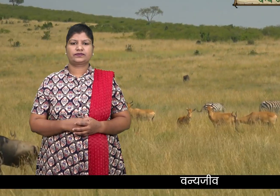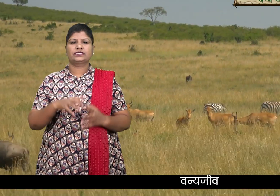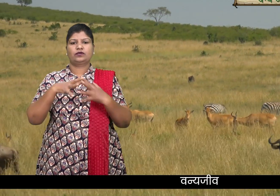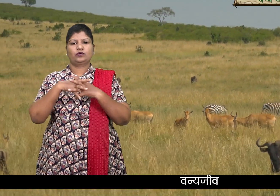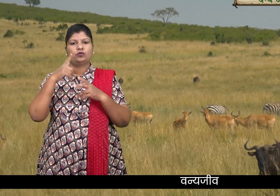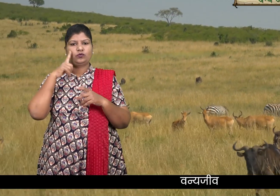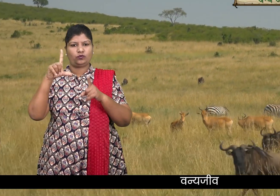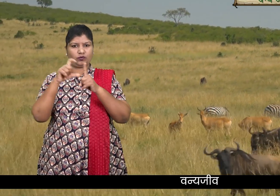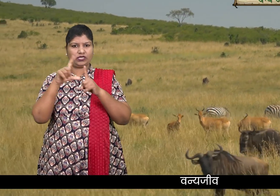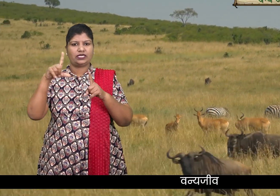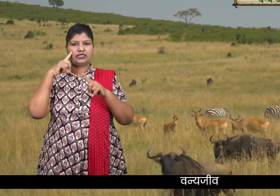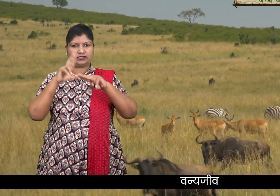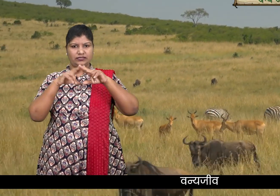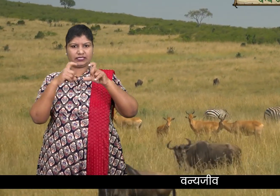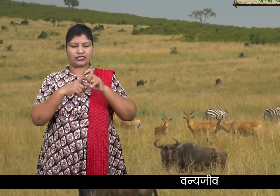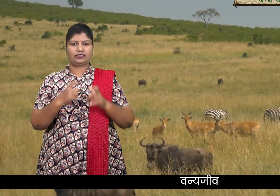वन्यजीव